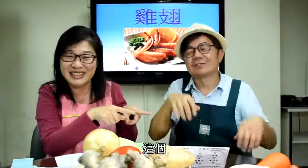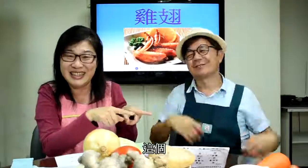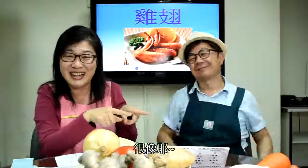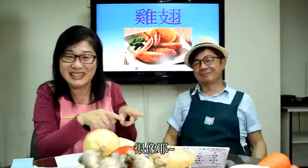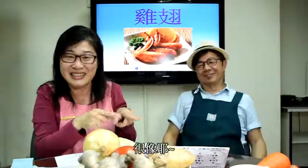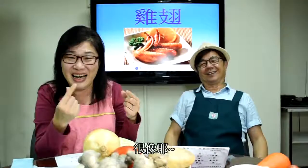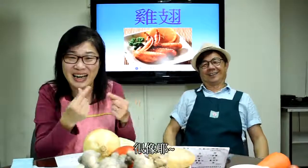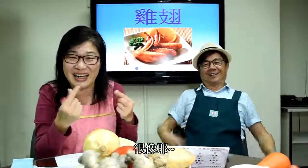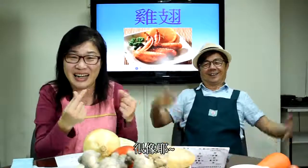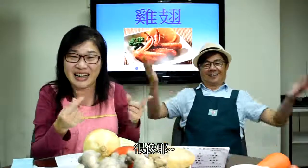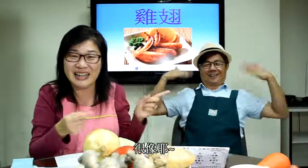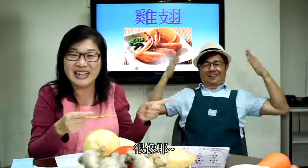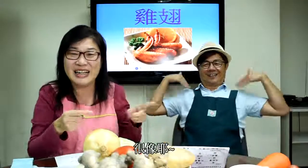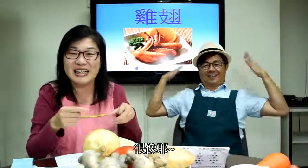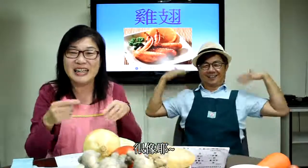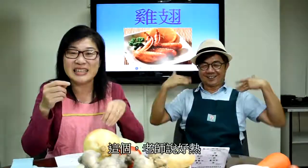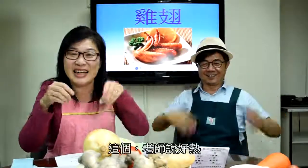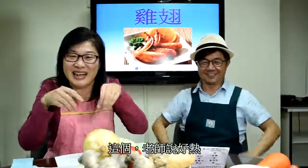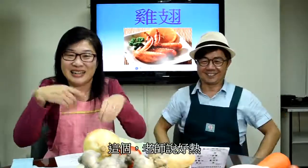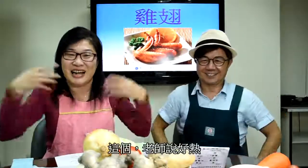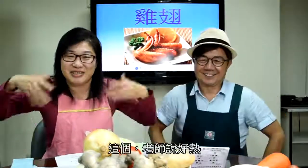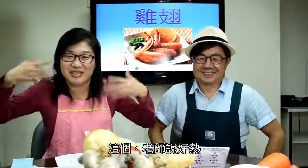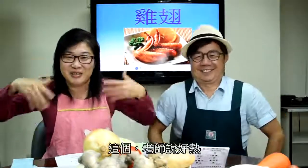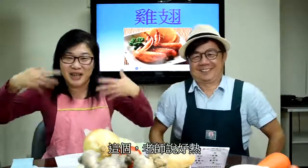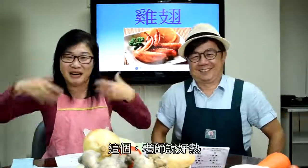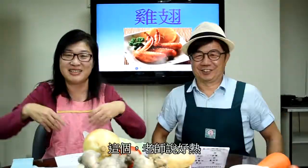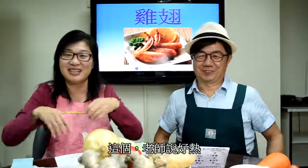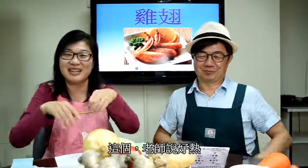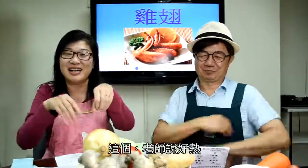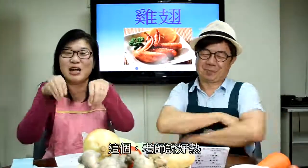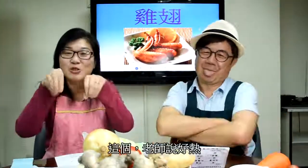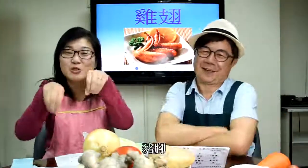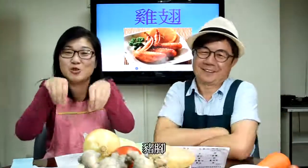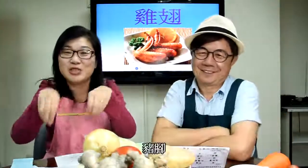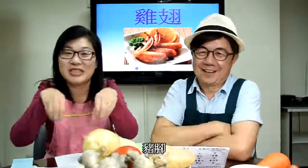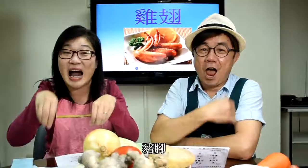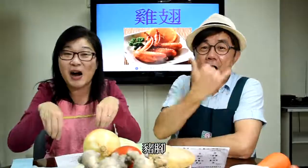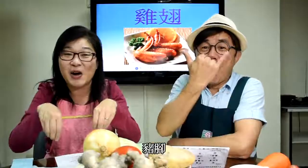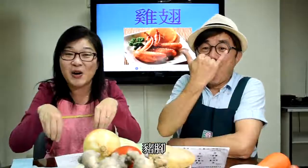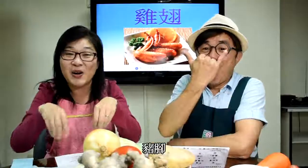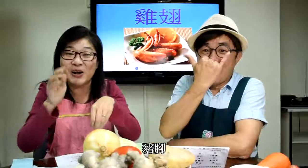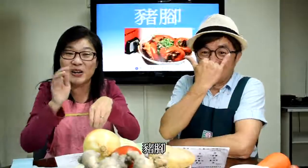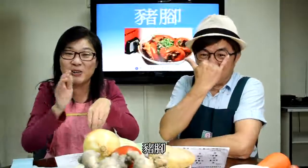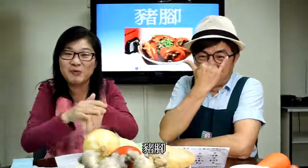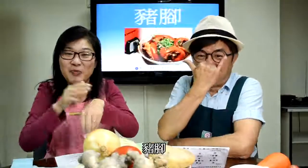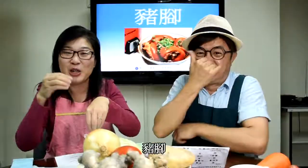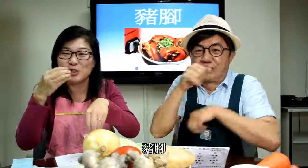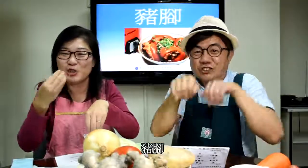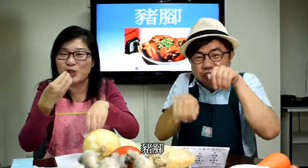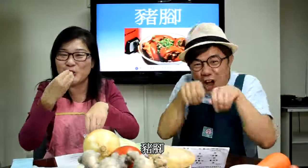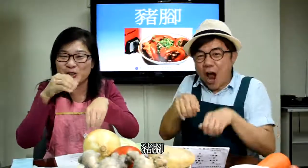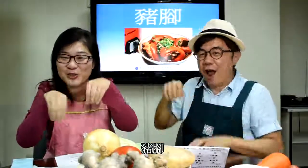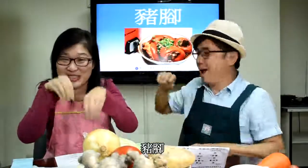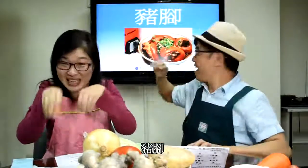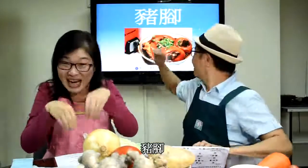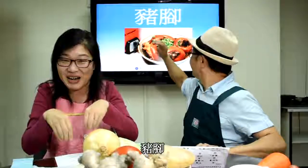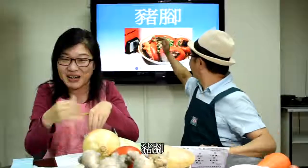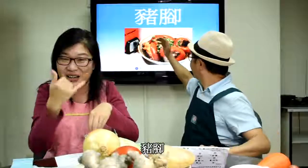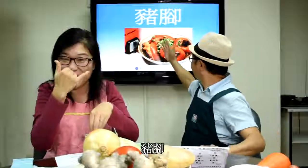很像哎、欸，这个老师说好热，猪脚，猪脚，